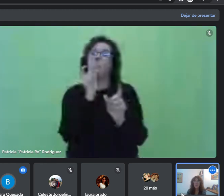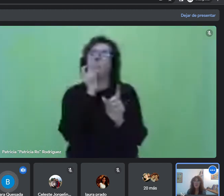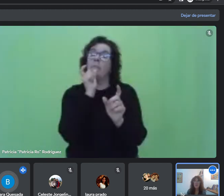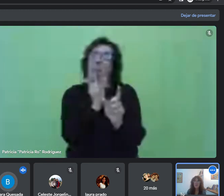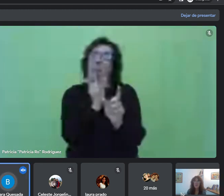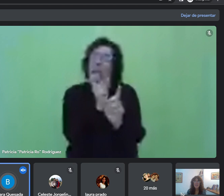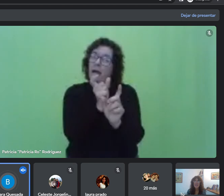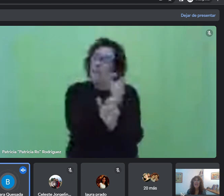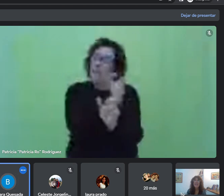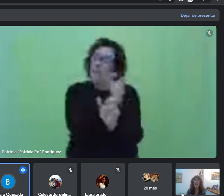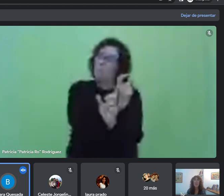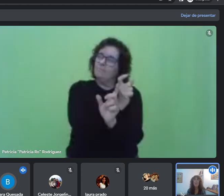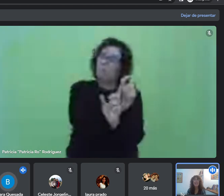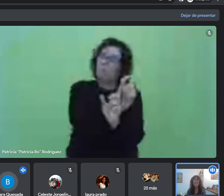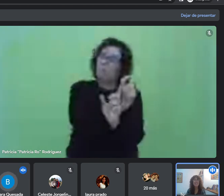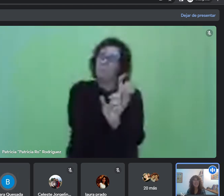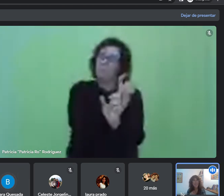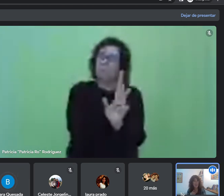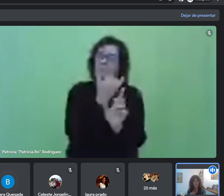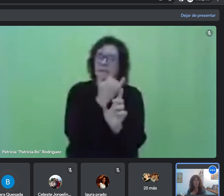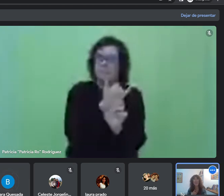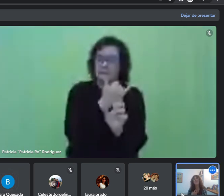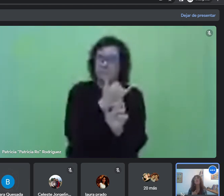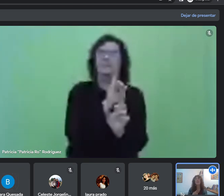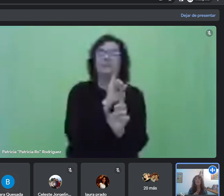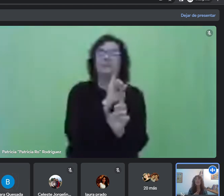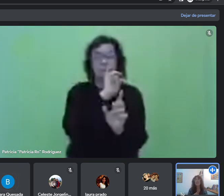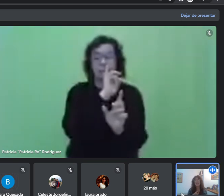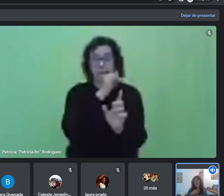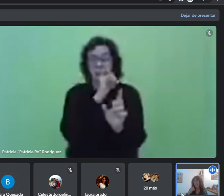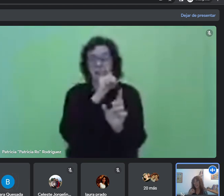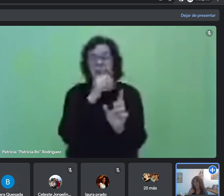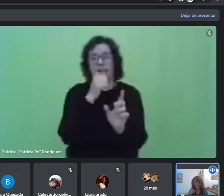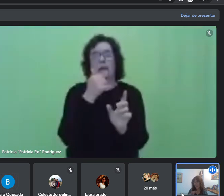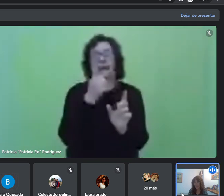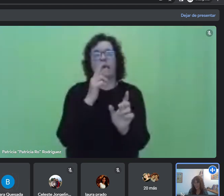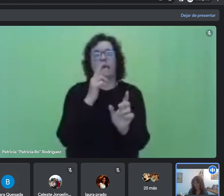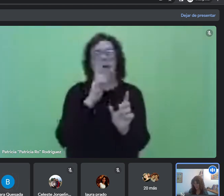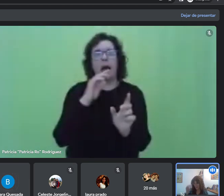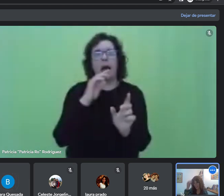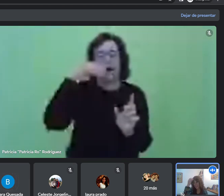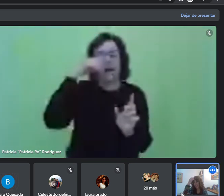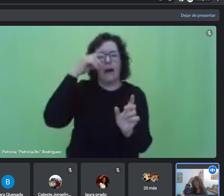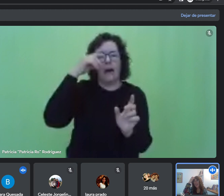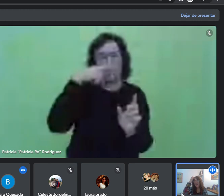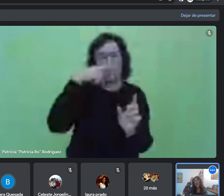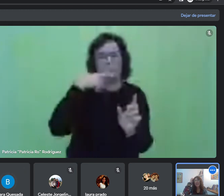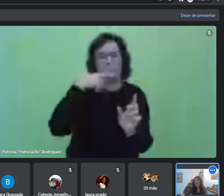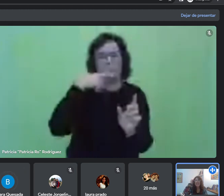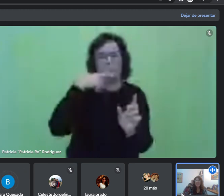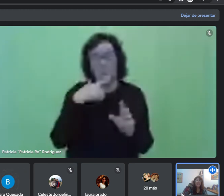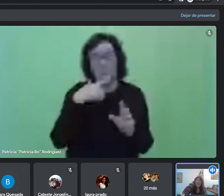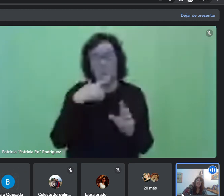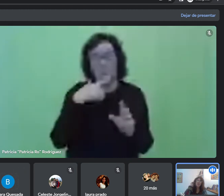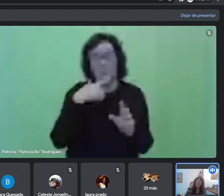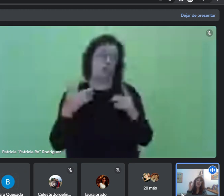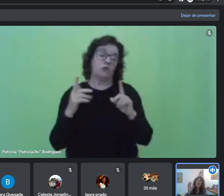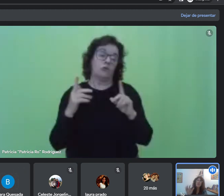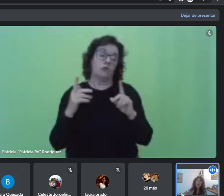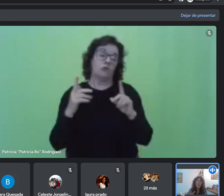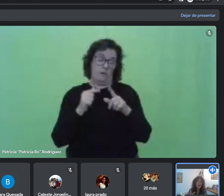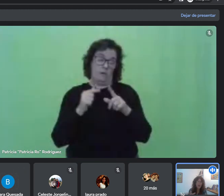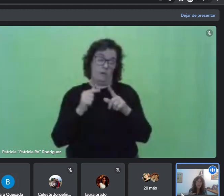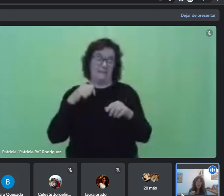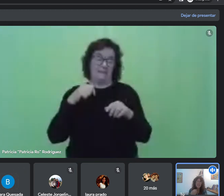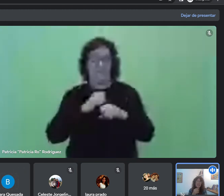Sí, harness. Claro, pareciera. Justamente esto les quería aclarar. Que en este caso hay